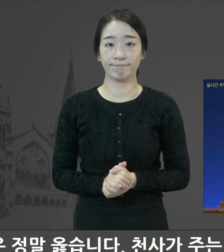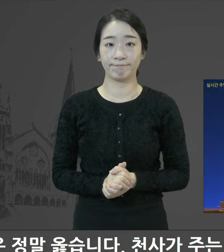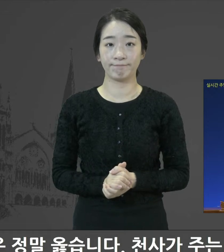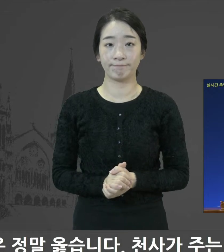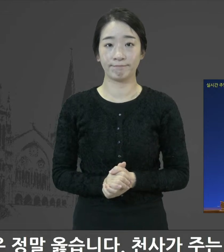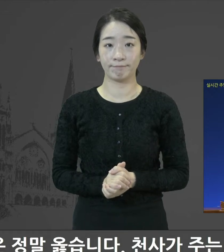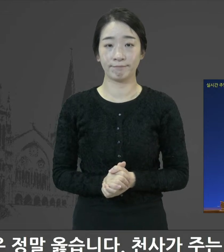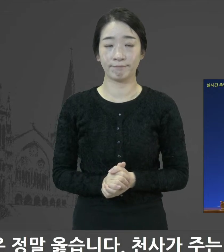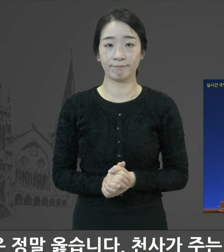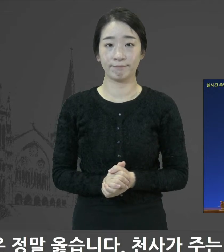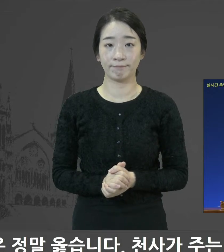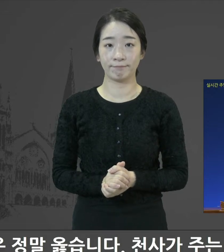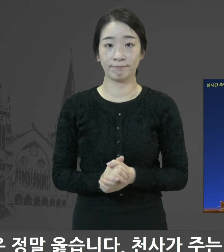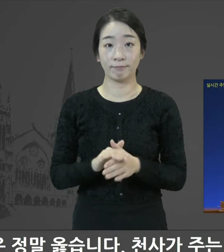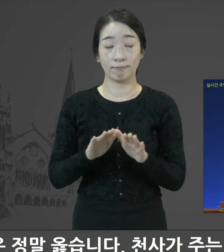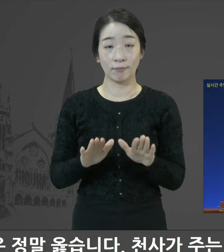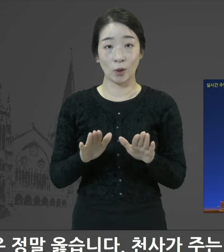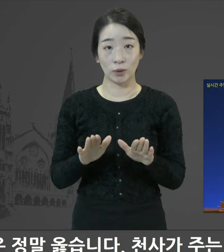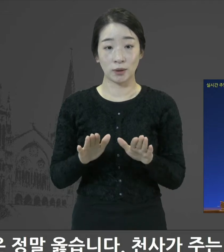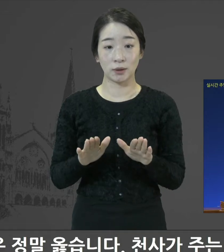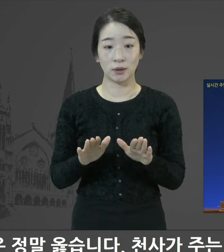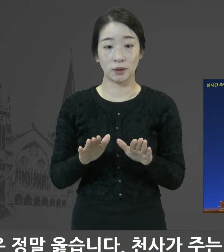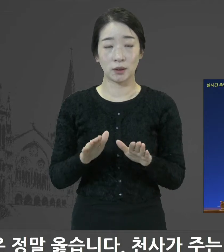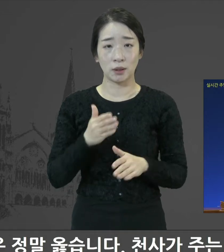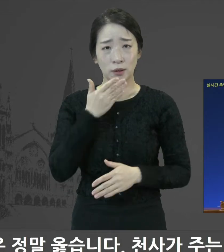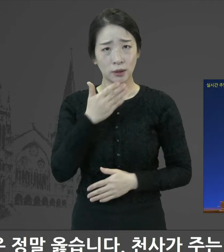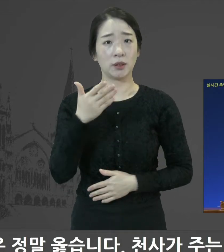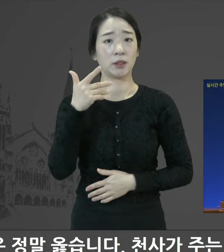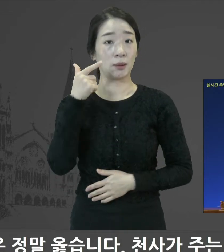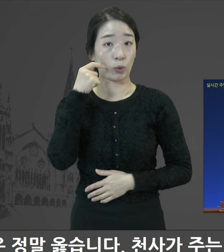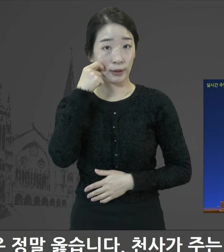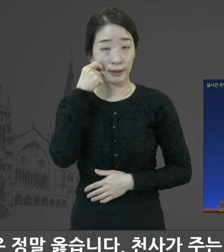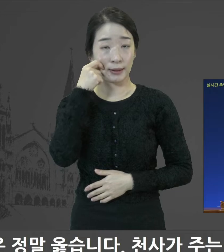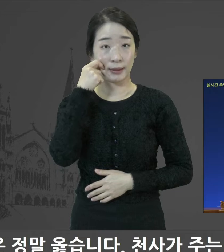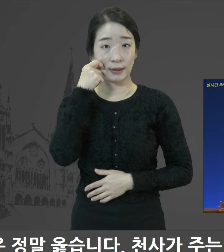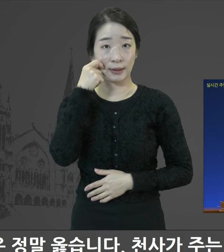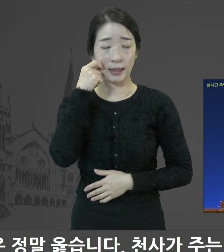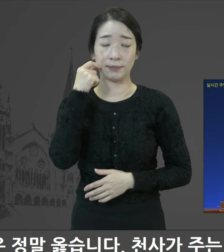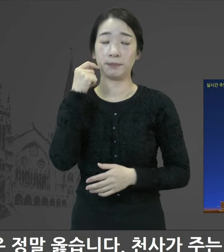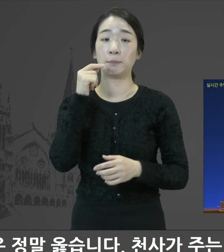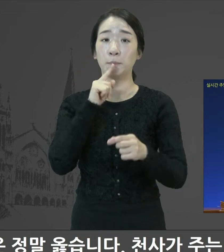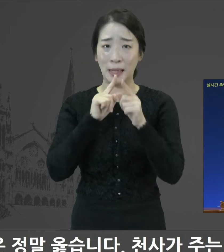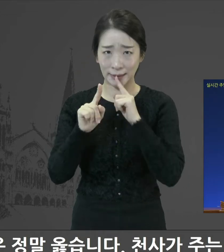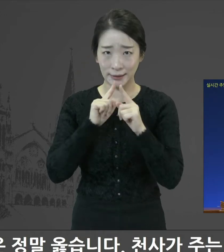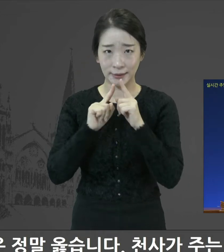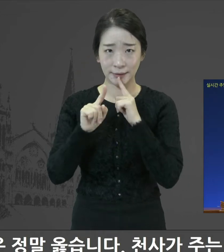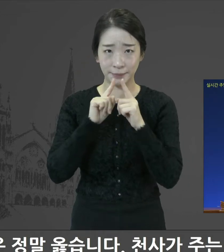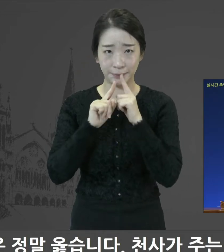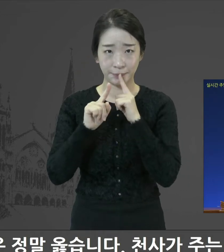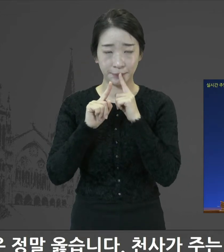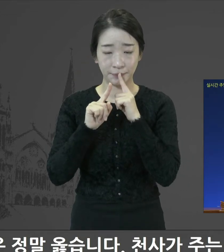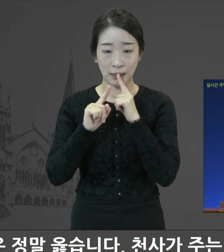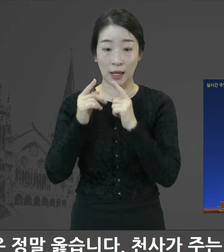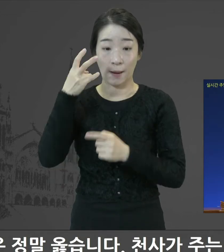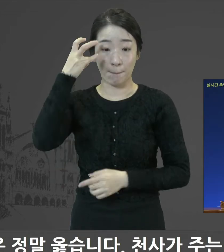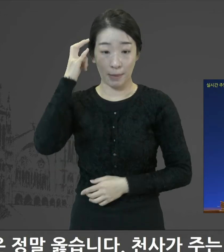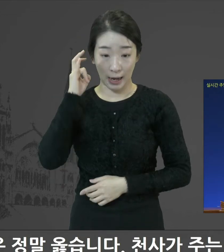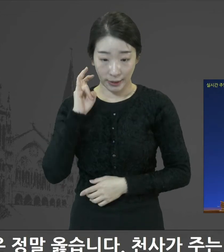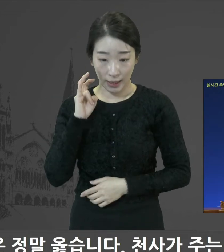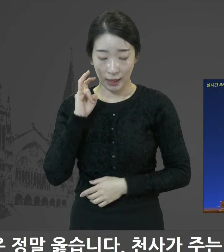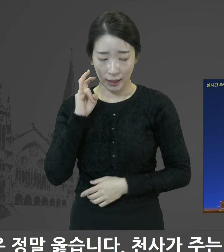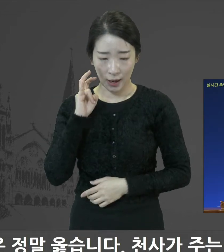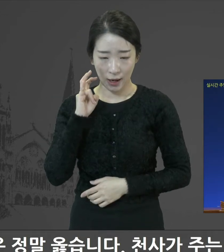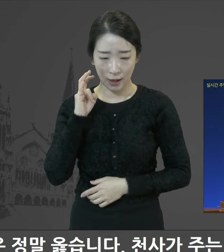특별히 능치 못한 말씀, 특별히 이 상황에서 마리아가 붙들었던 말씀, 이